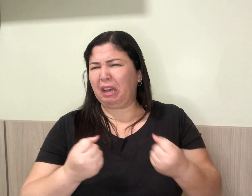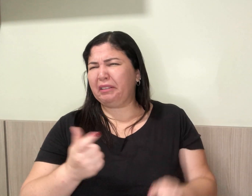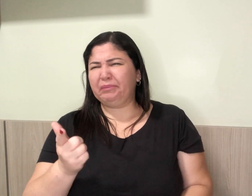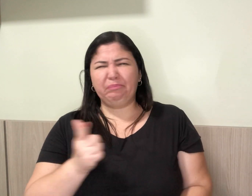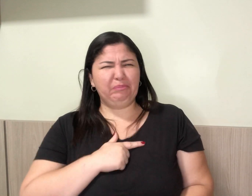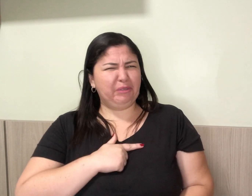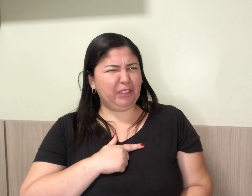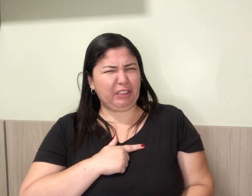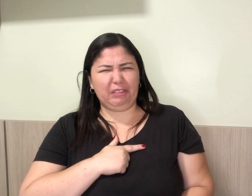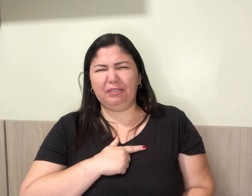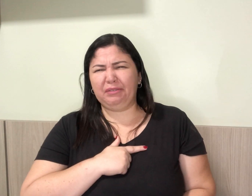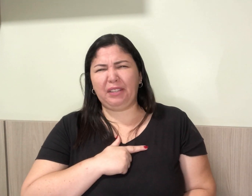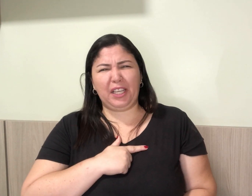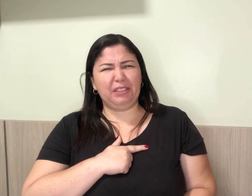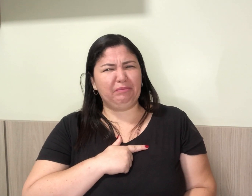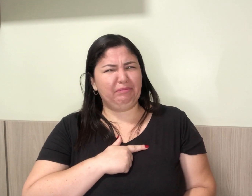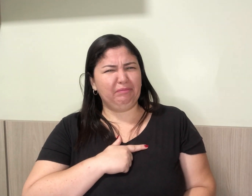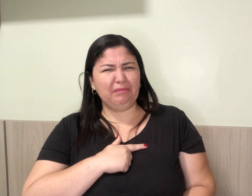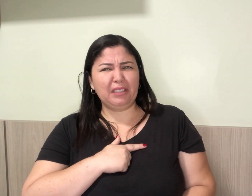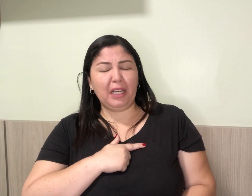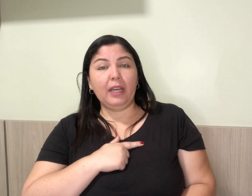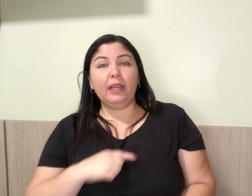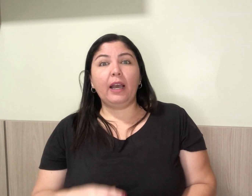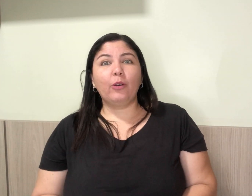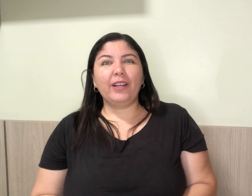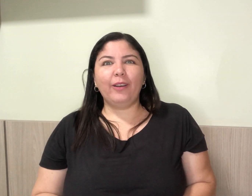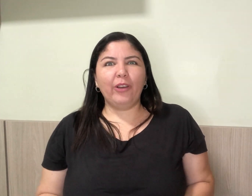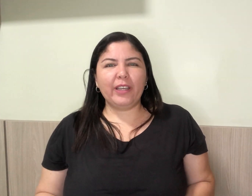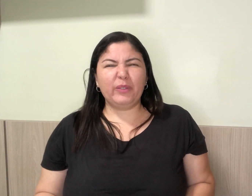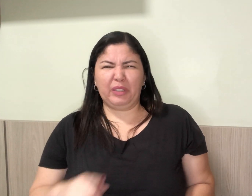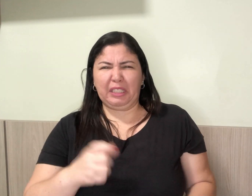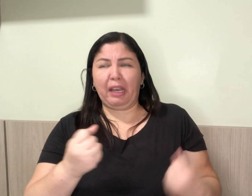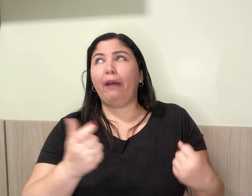carro é muito feio. Agora ele é horrível. Esse carro